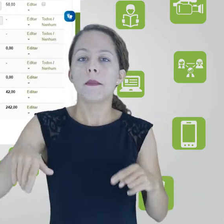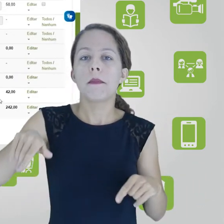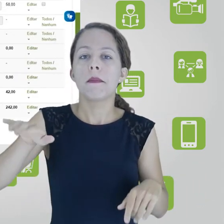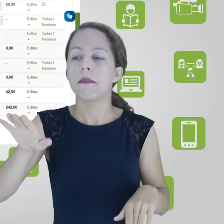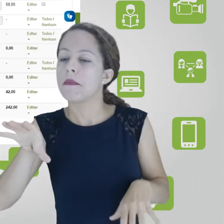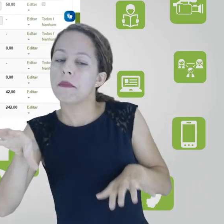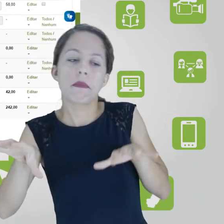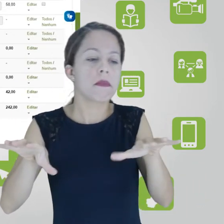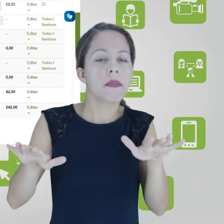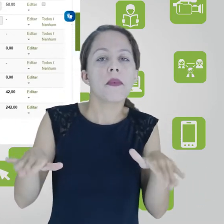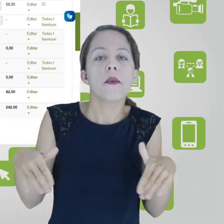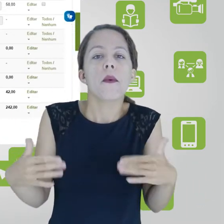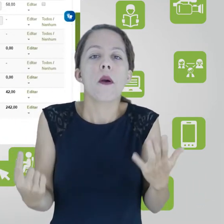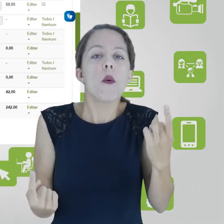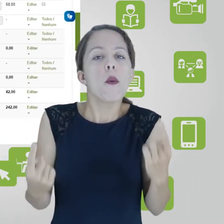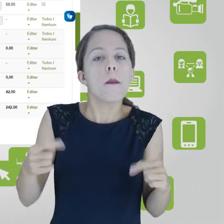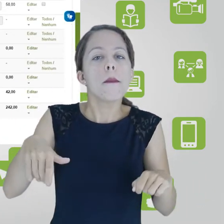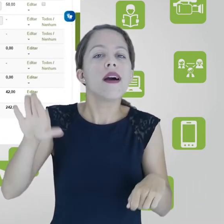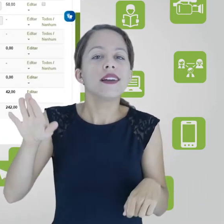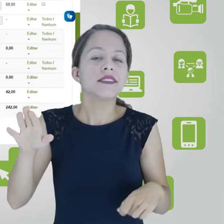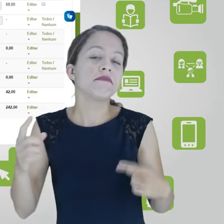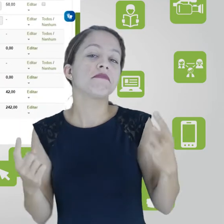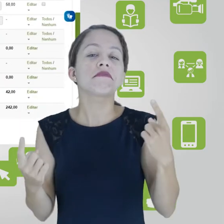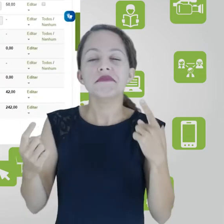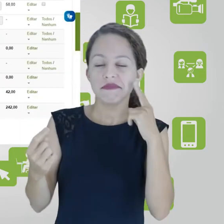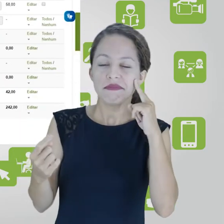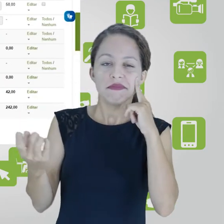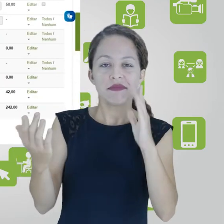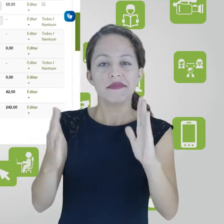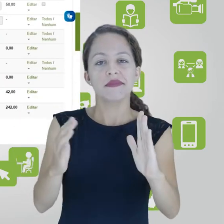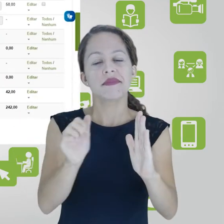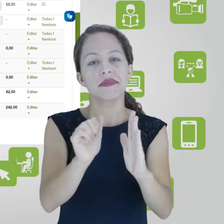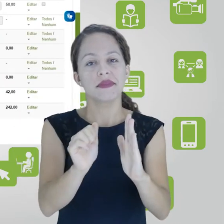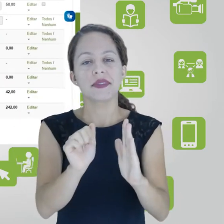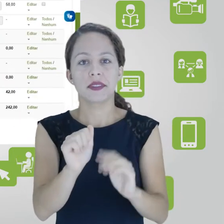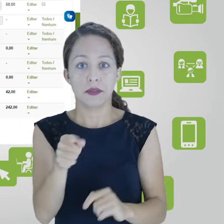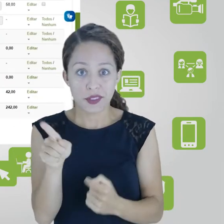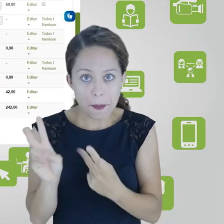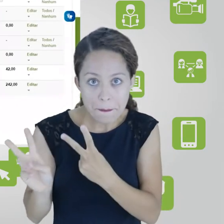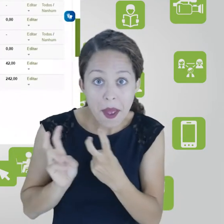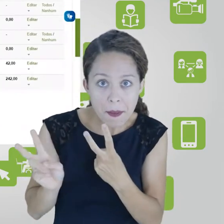Maior nota. Então, vai pegar a maior nota entre esse e esse.